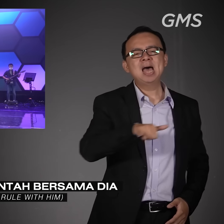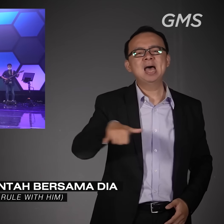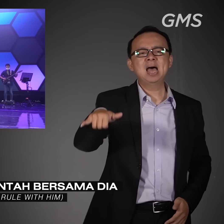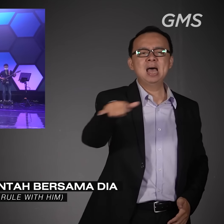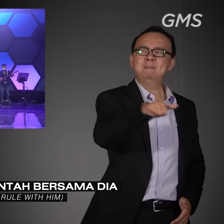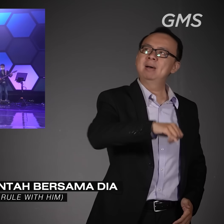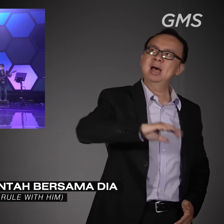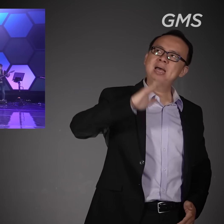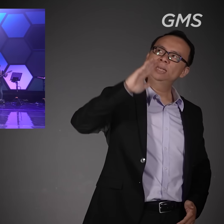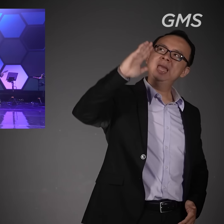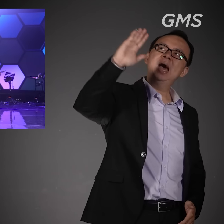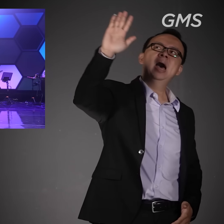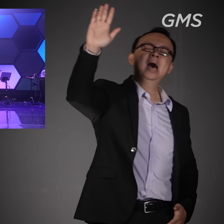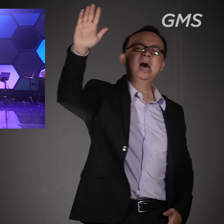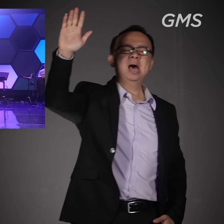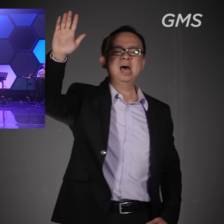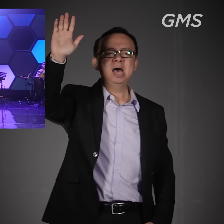bersama Dia.